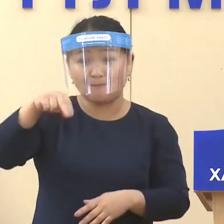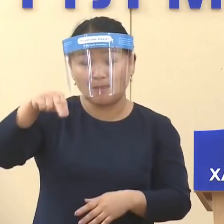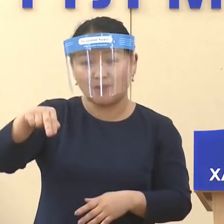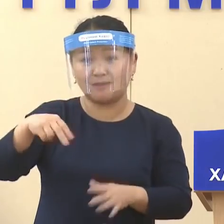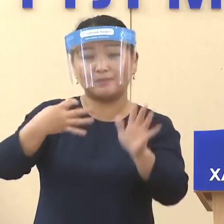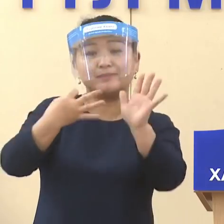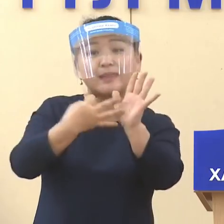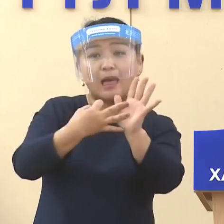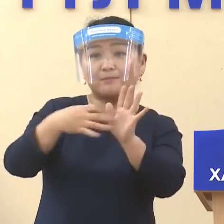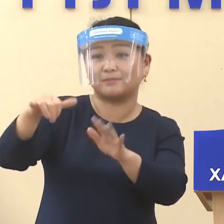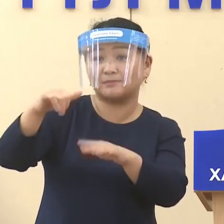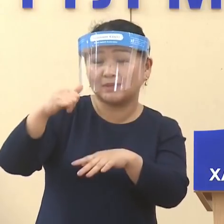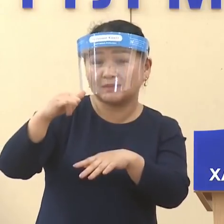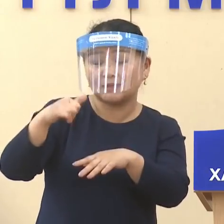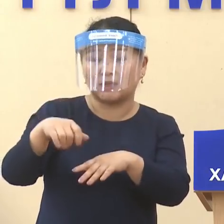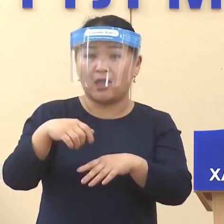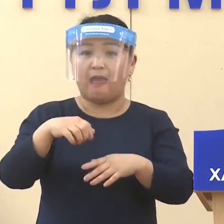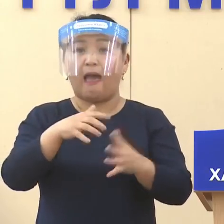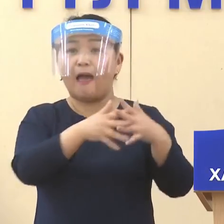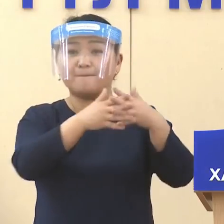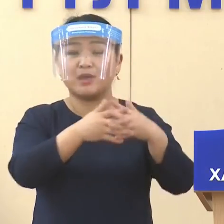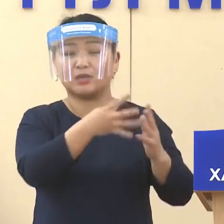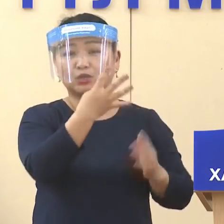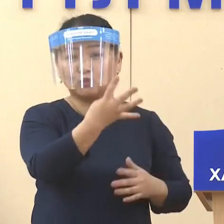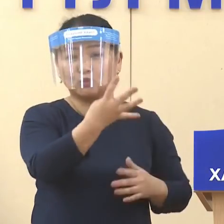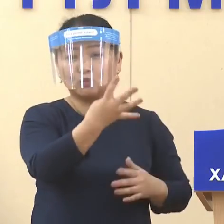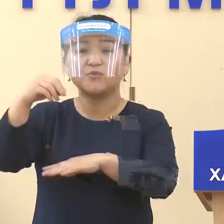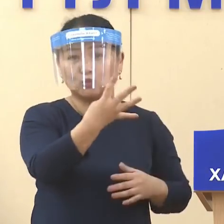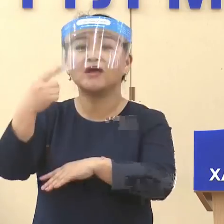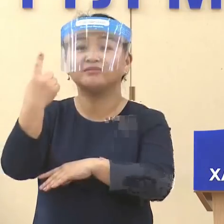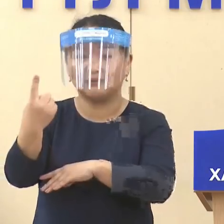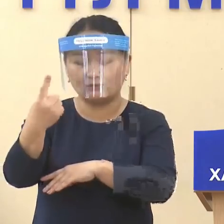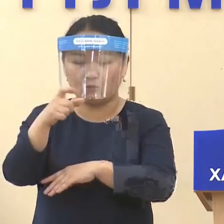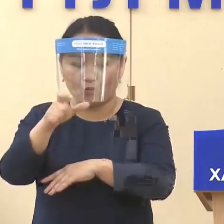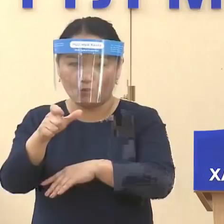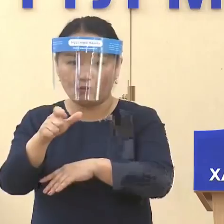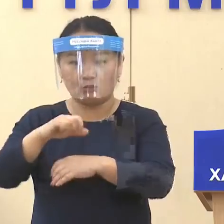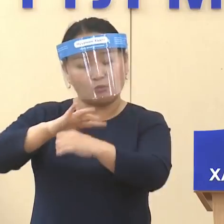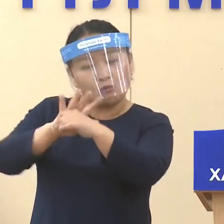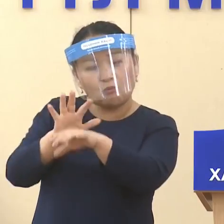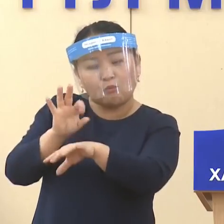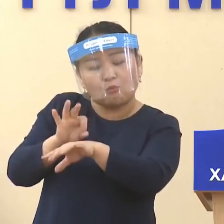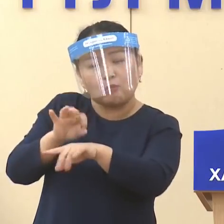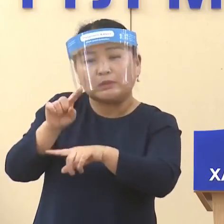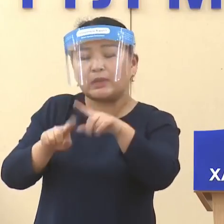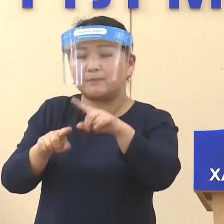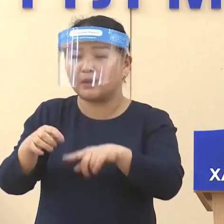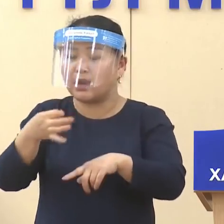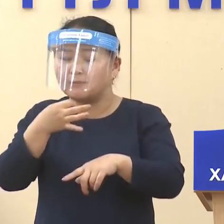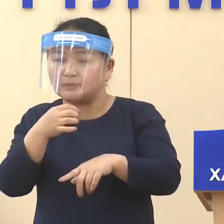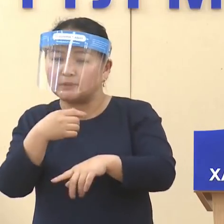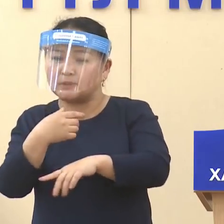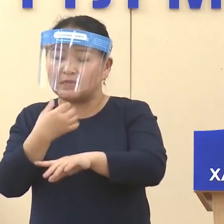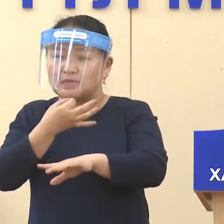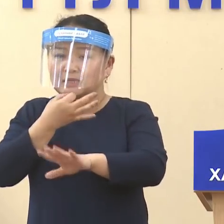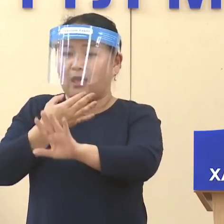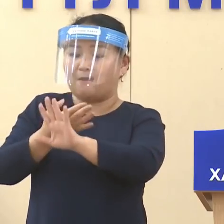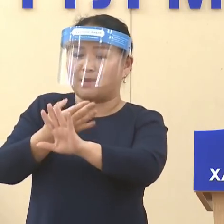нэгдсэн улсаас 4, Швед улсаас 1 хүн одоо холбогдож коронавирус халдварын эмнэлзүй урьдчилан